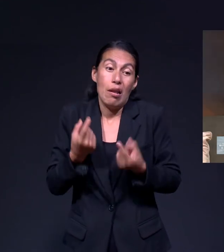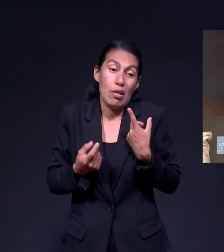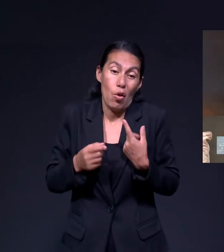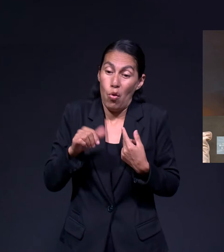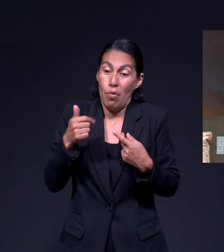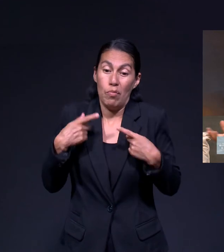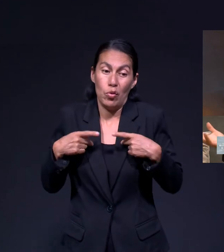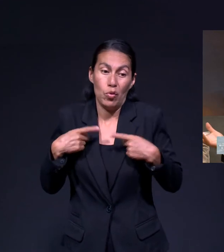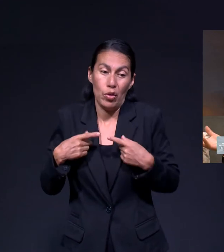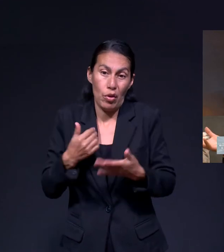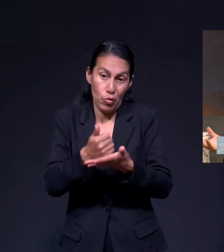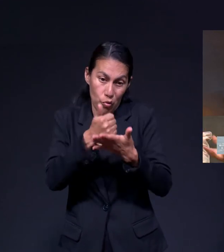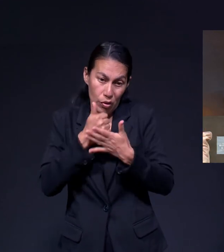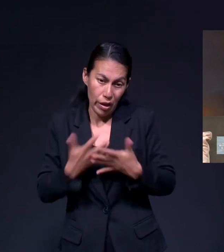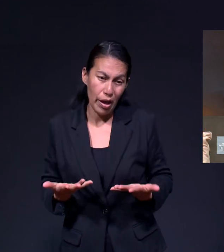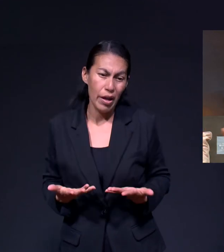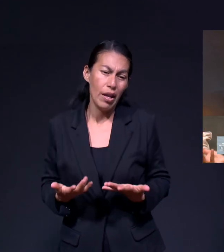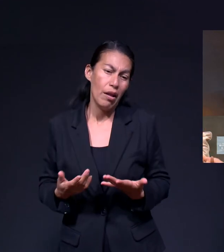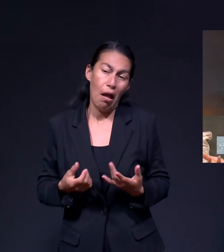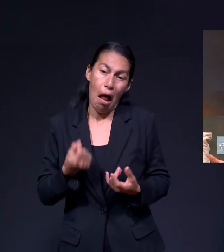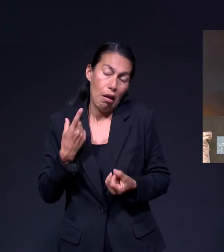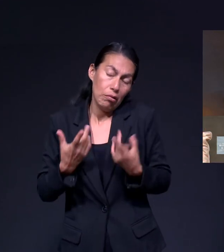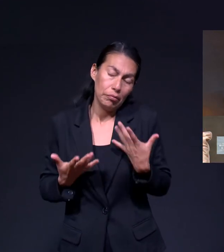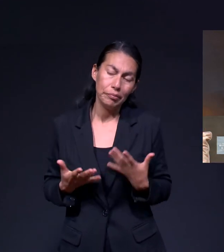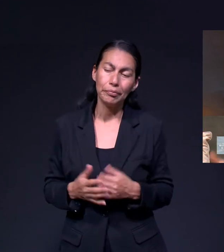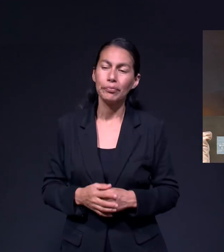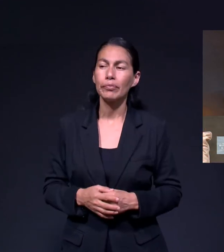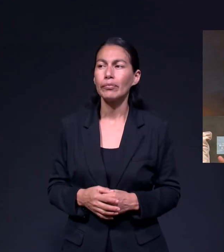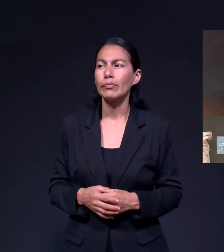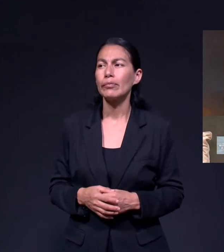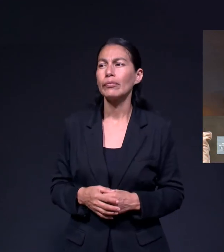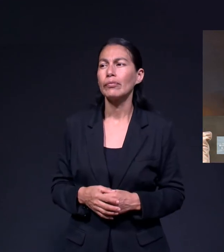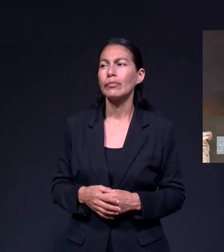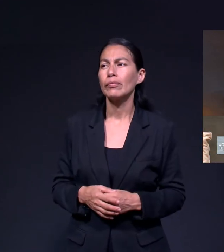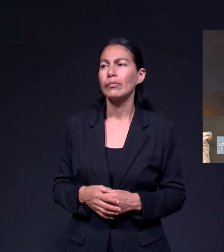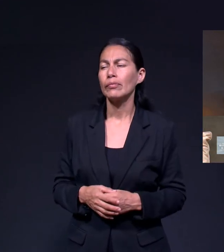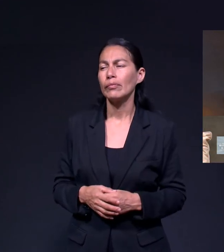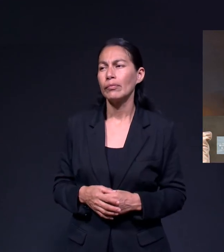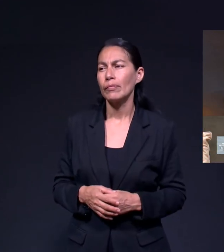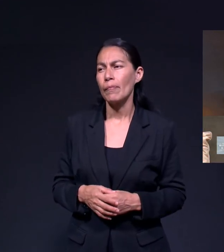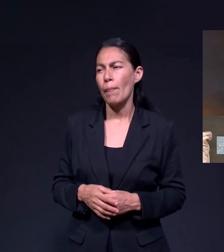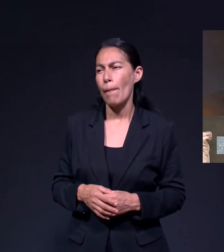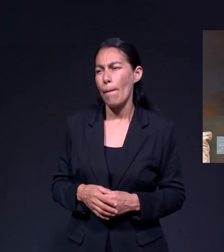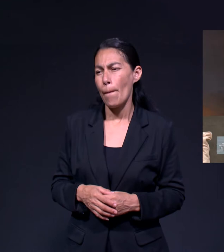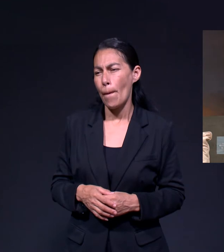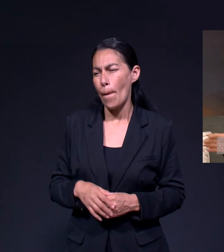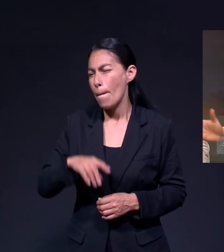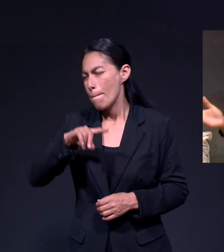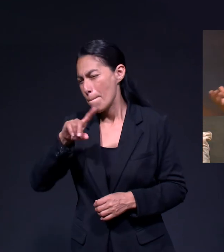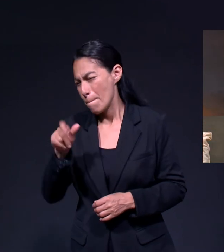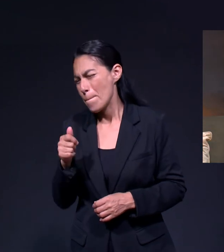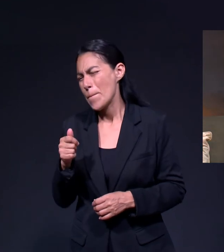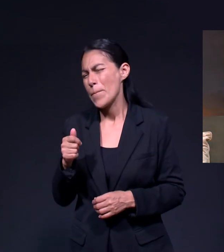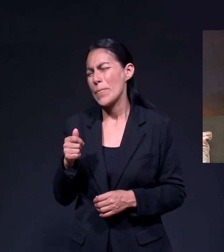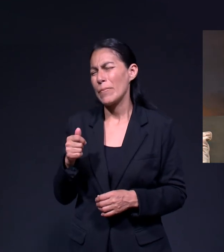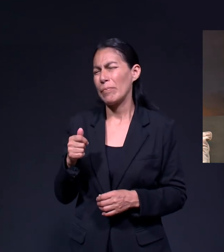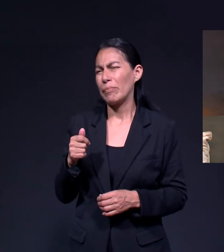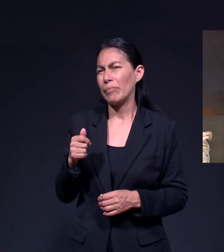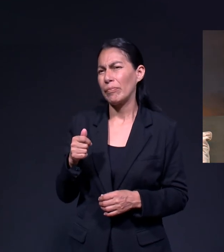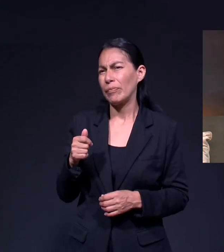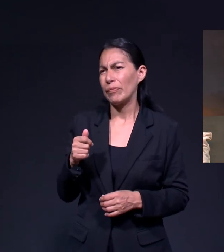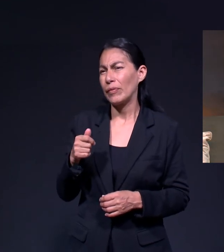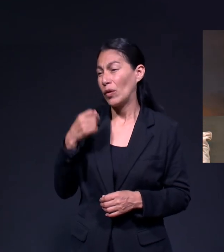ahora vamos para que alguien se detuviera o alguien nos auxiliará algo algo pasará en eso ya después de la